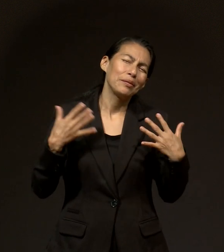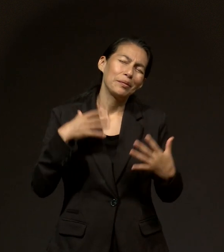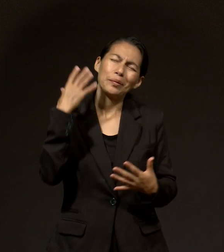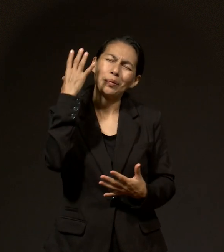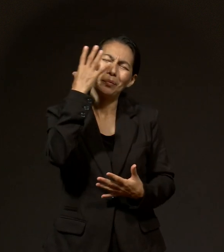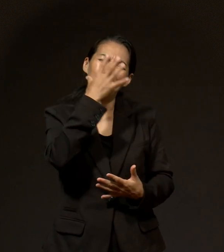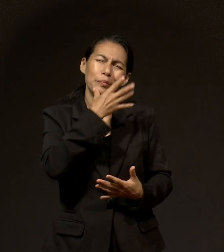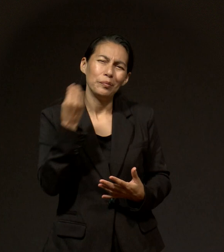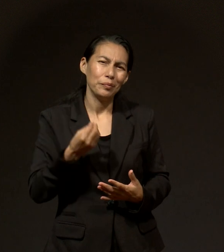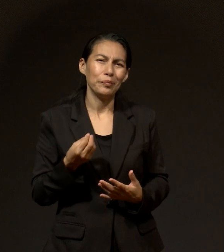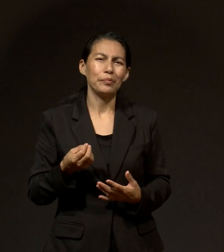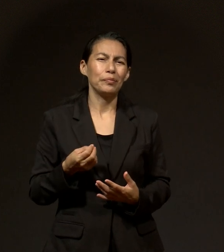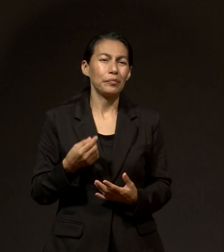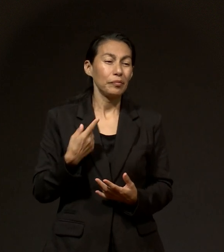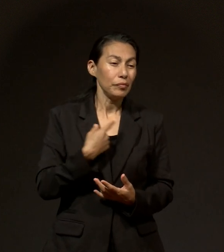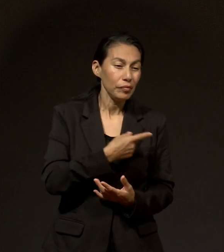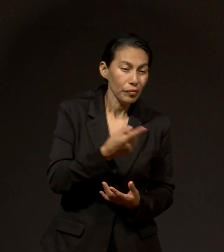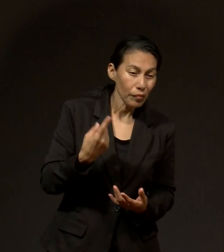propio